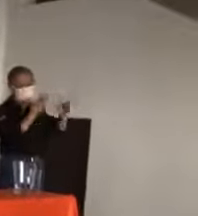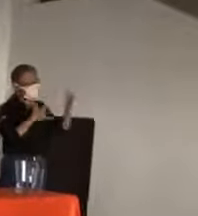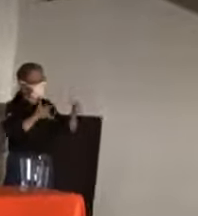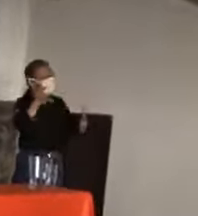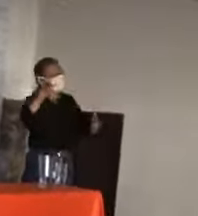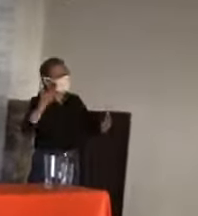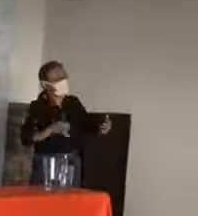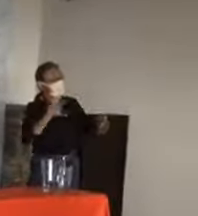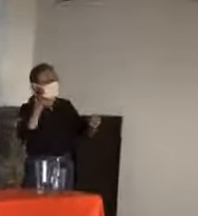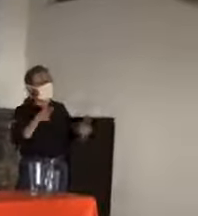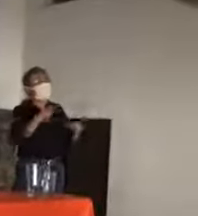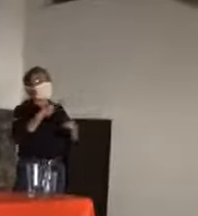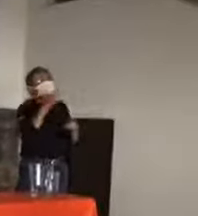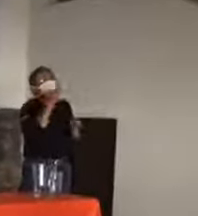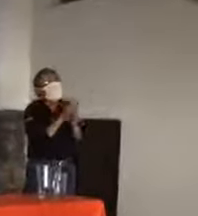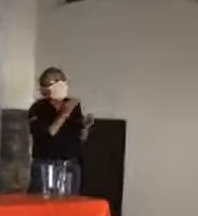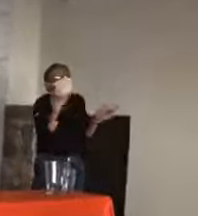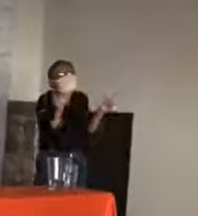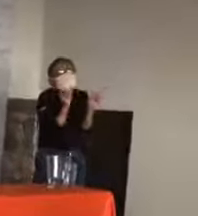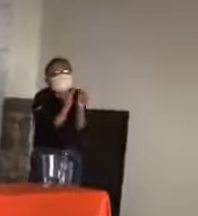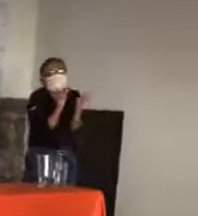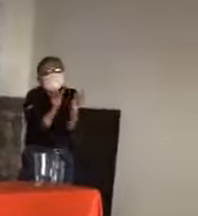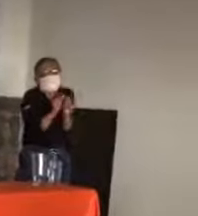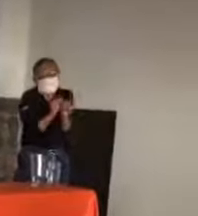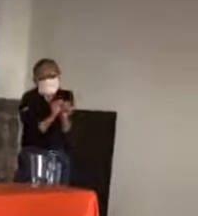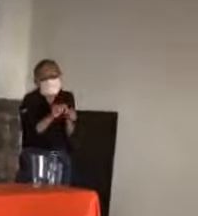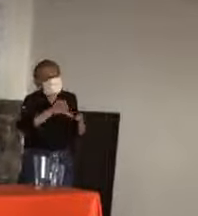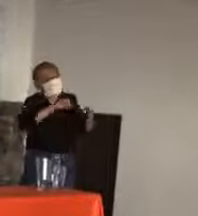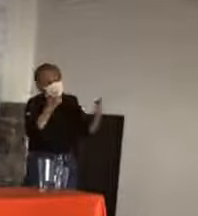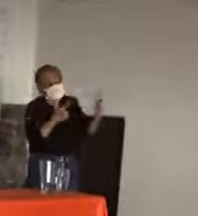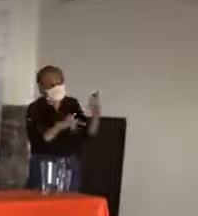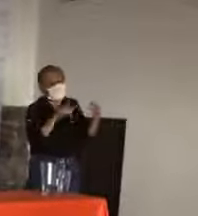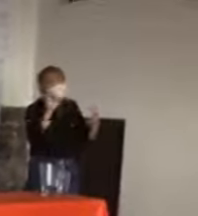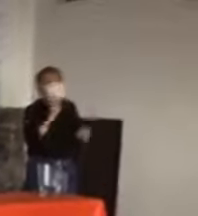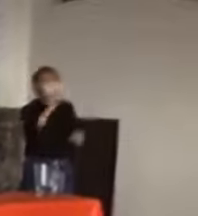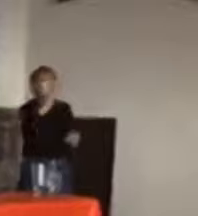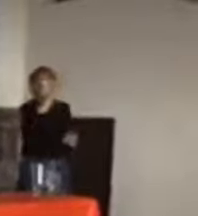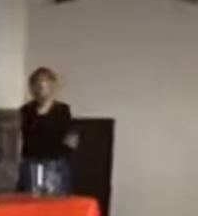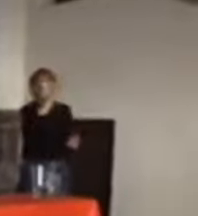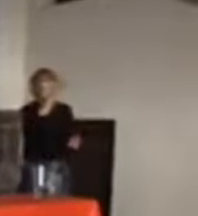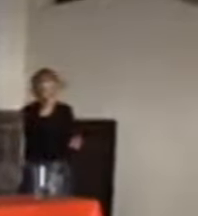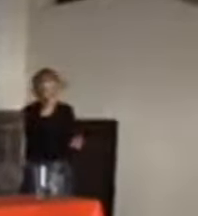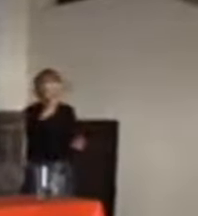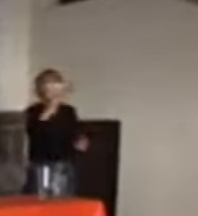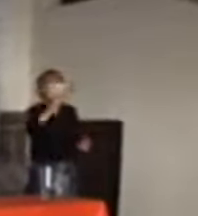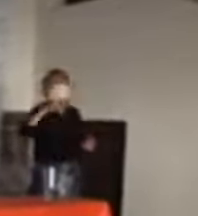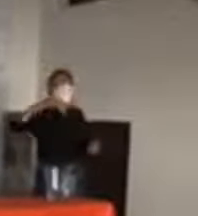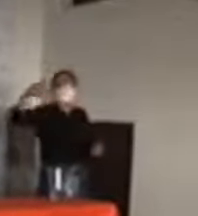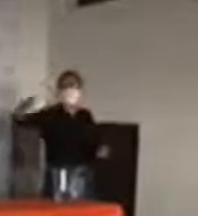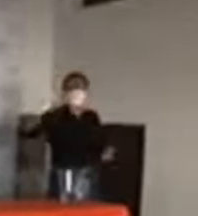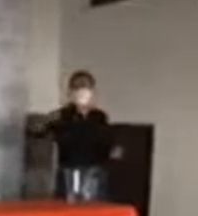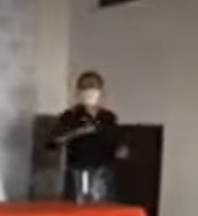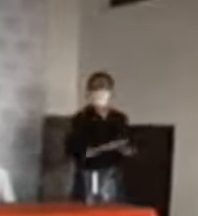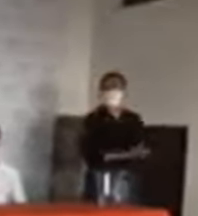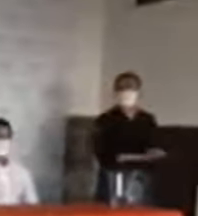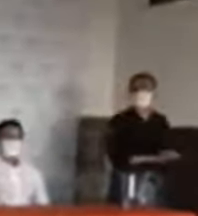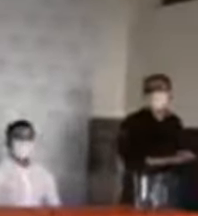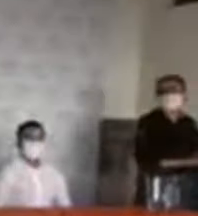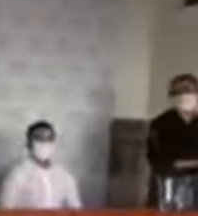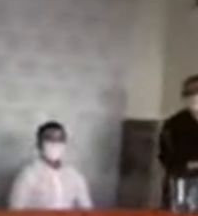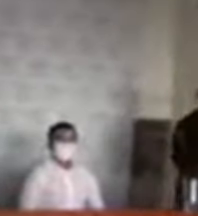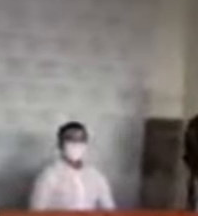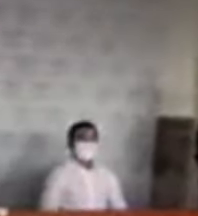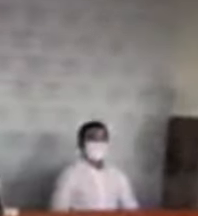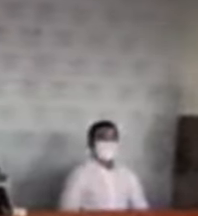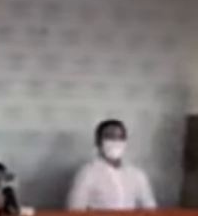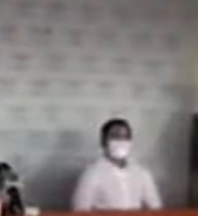trabajo. Pastora Ferraz, aquí conmigo. Muchas gracias, Pastora, por estar.